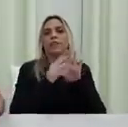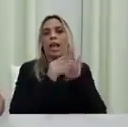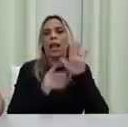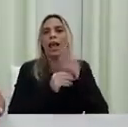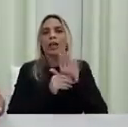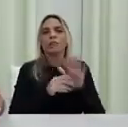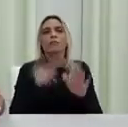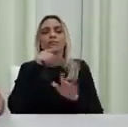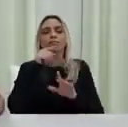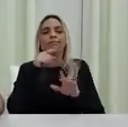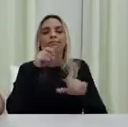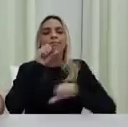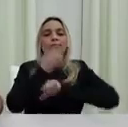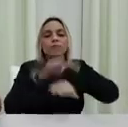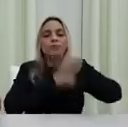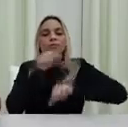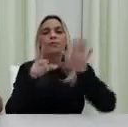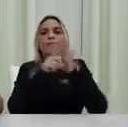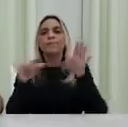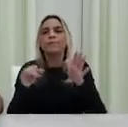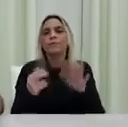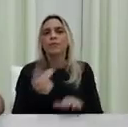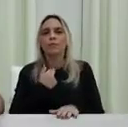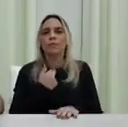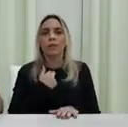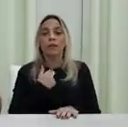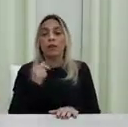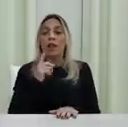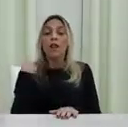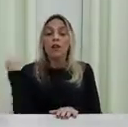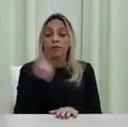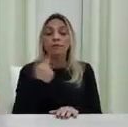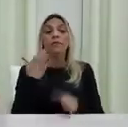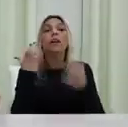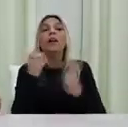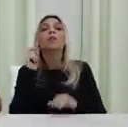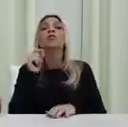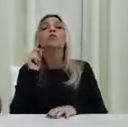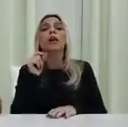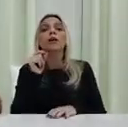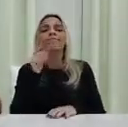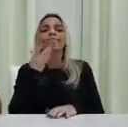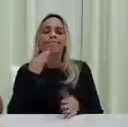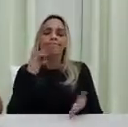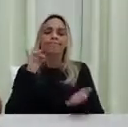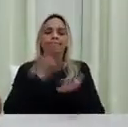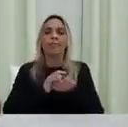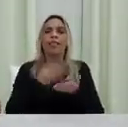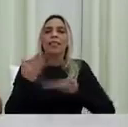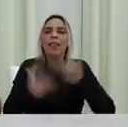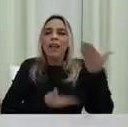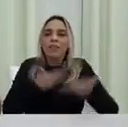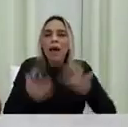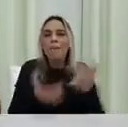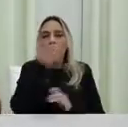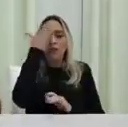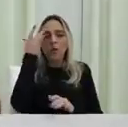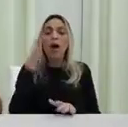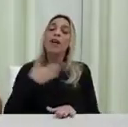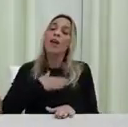tolher uma lei. Não pode, pô, não pode fazer isso aí. Obrigado. Então o que a gente pretende é realmente tratar os